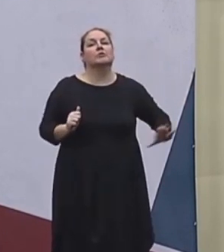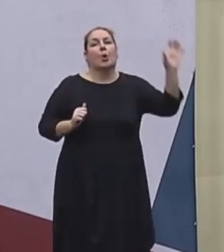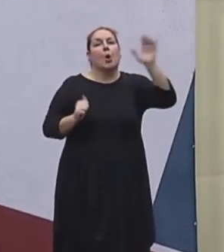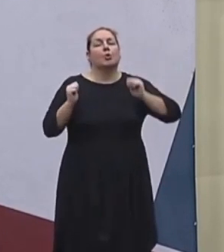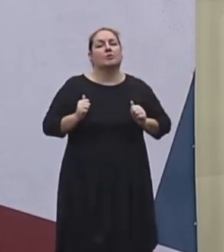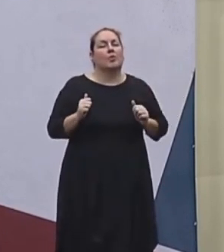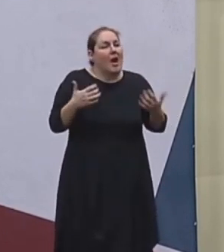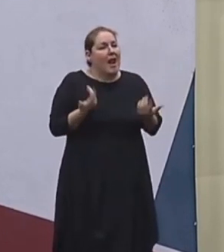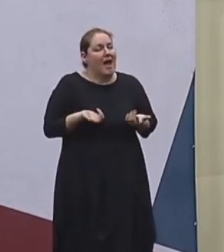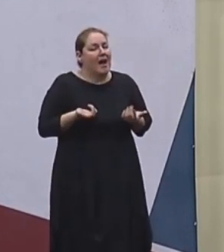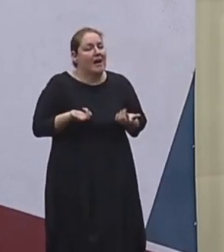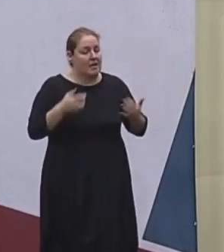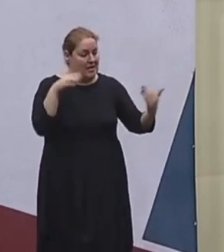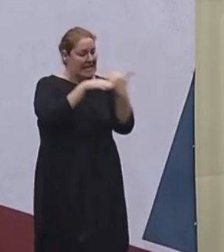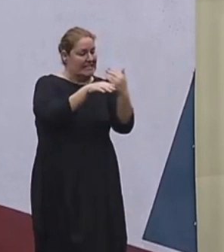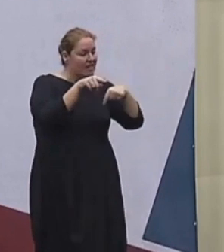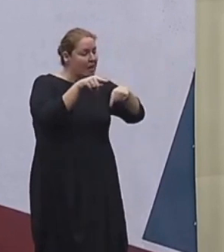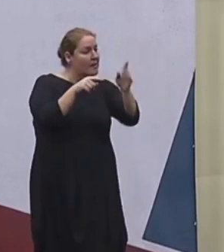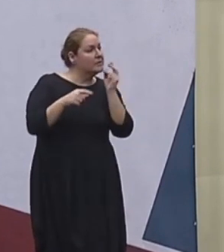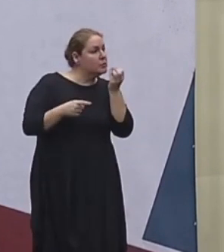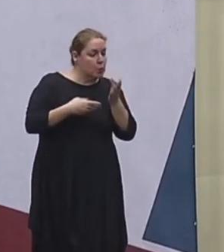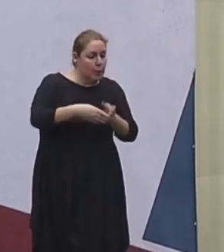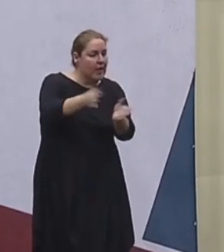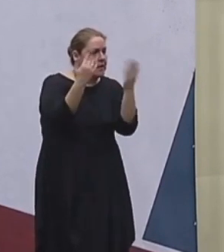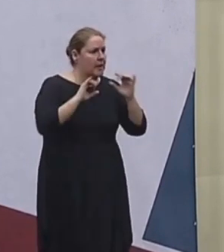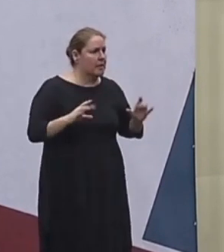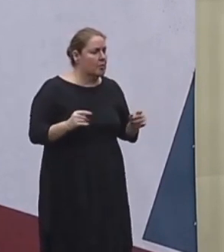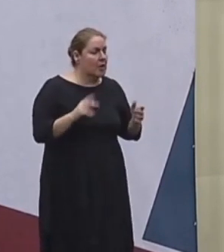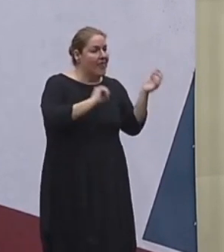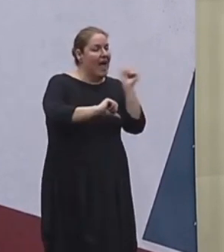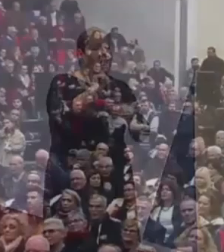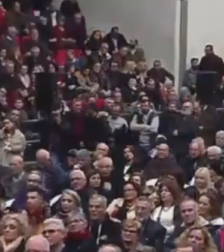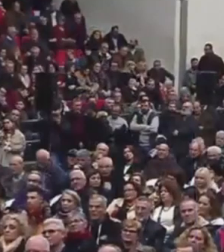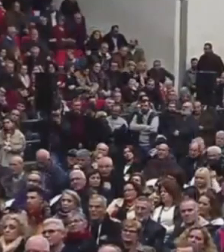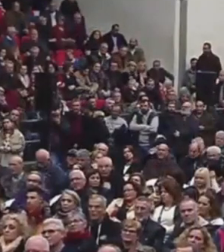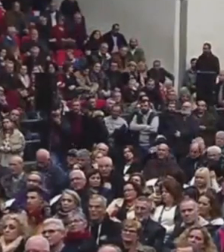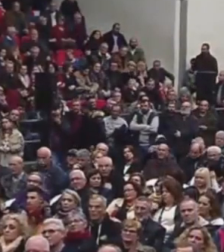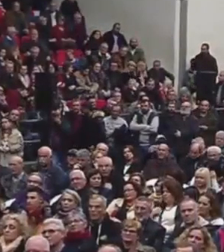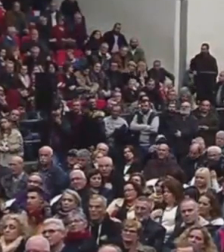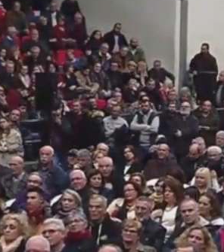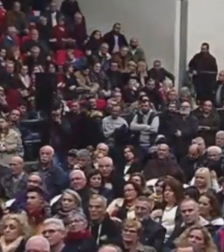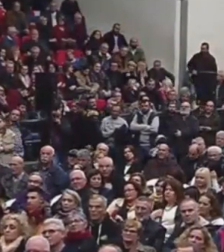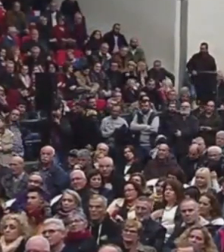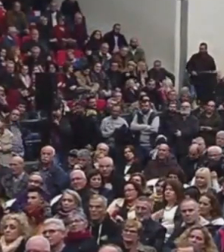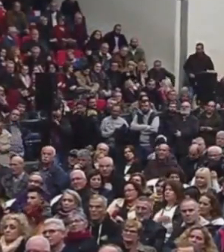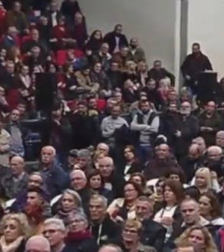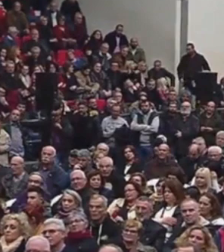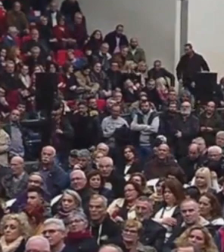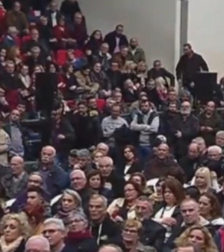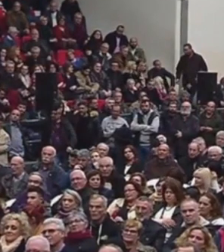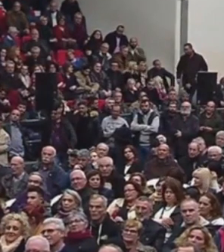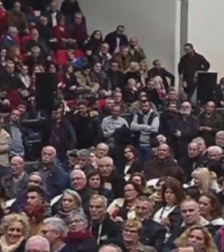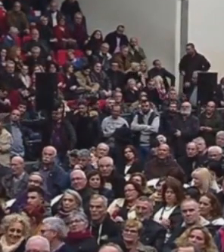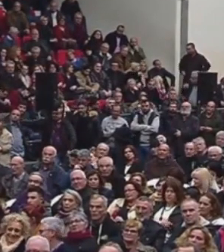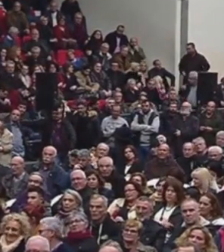απλά πραγματάκια που θα άλλαζαν την εικόνα της πόλης δεν τα έκανε. Αν δεν μπορούν να κάνουν μία